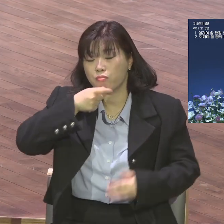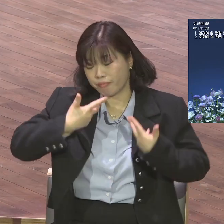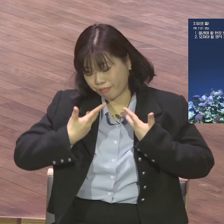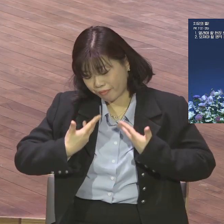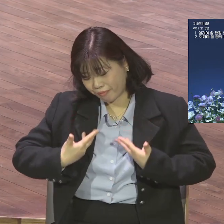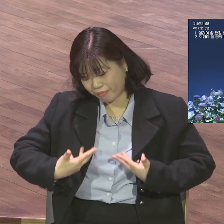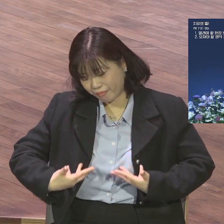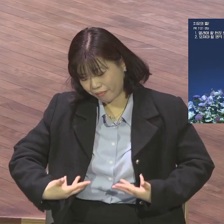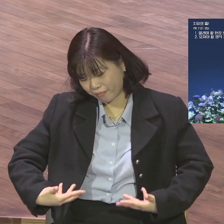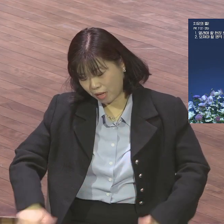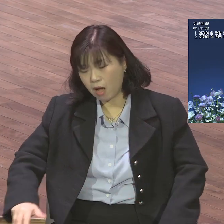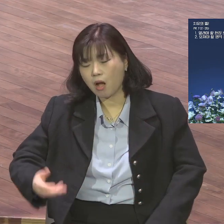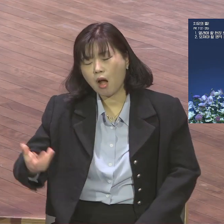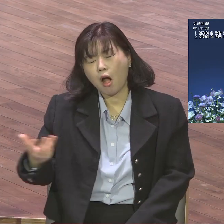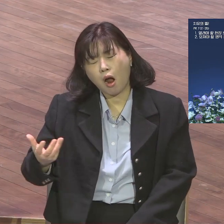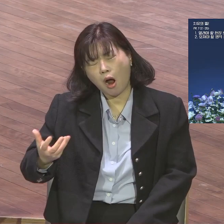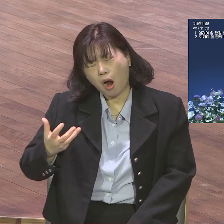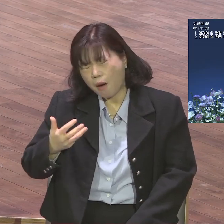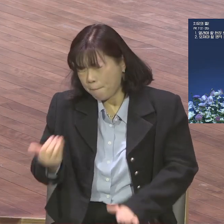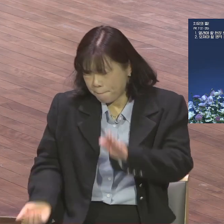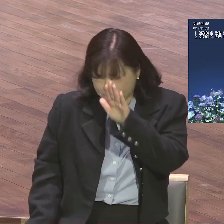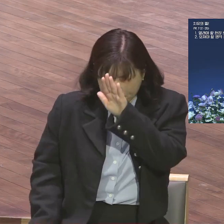십자 고통 게임도 안 됩니다.